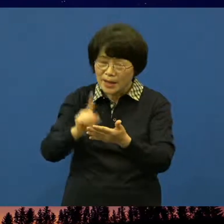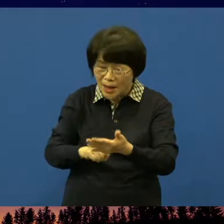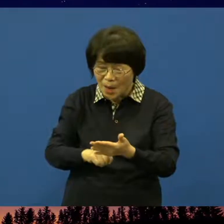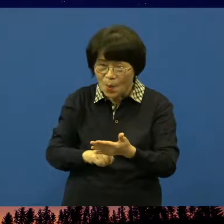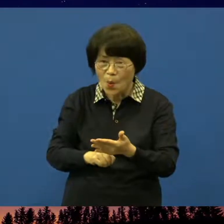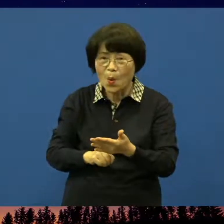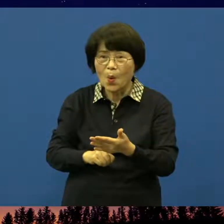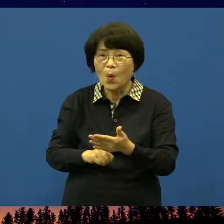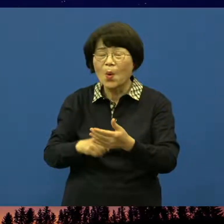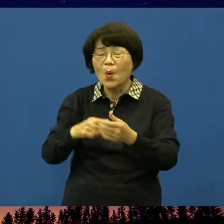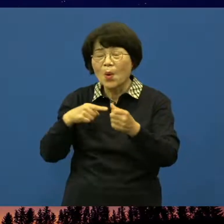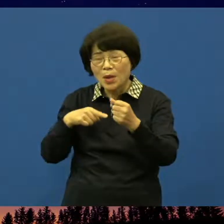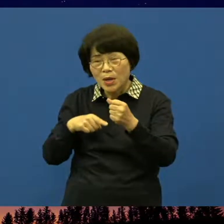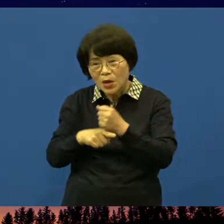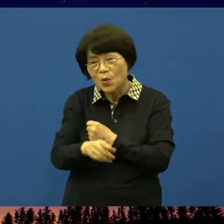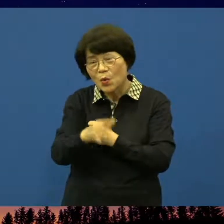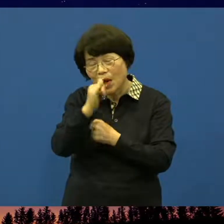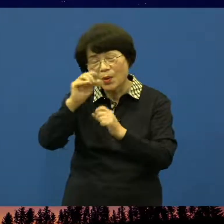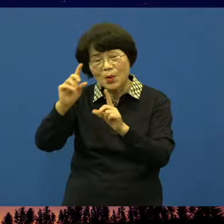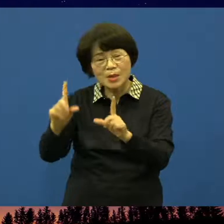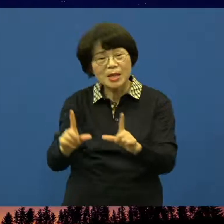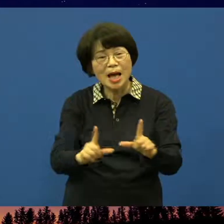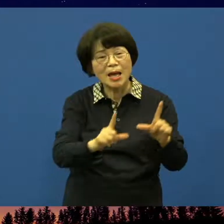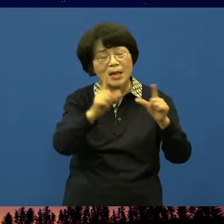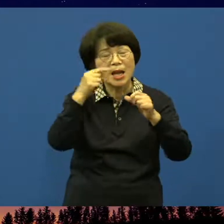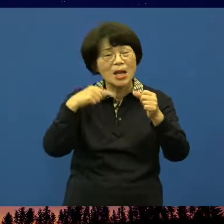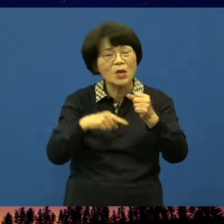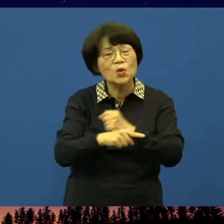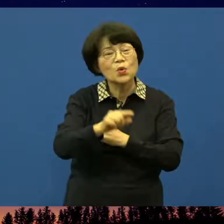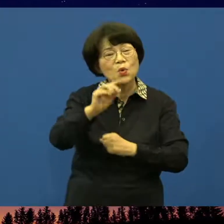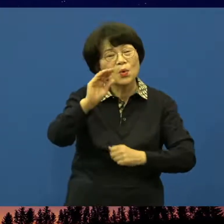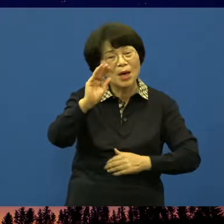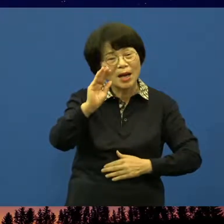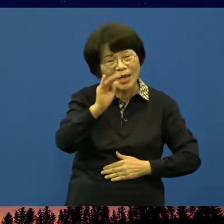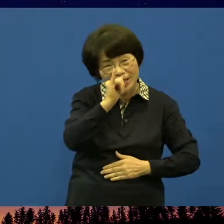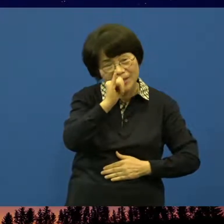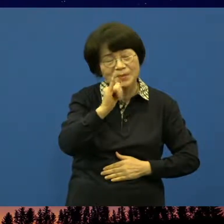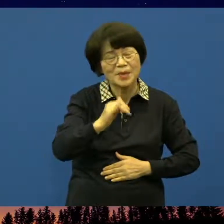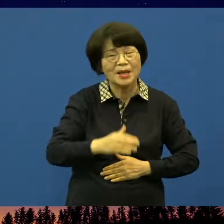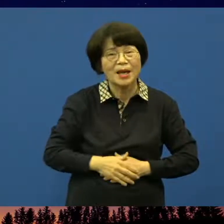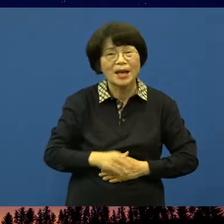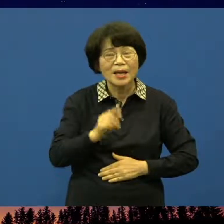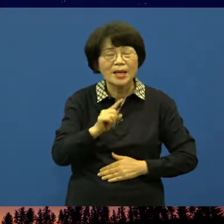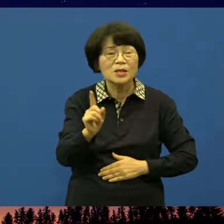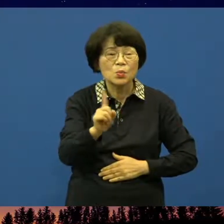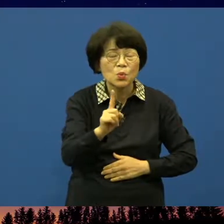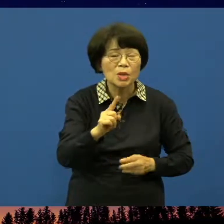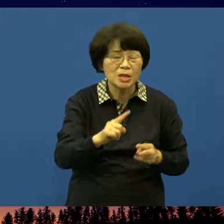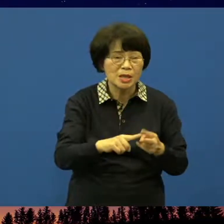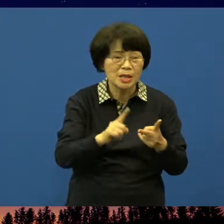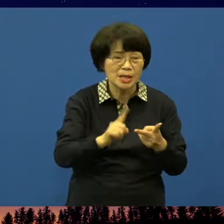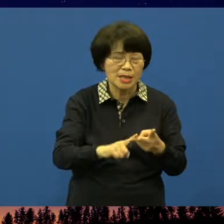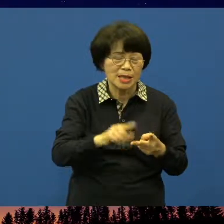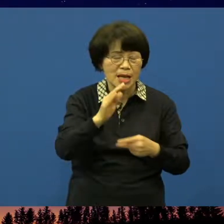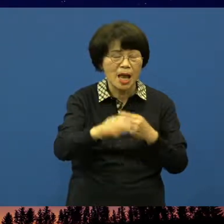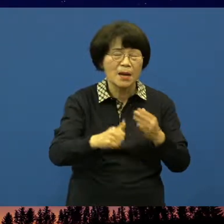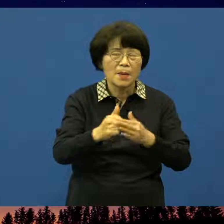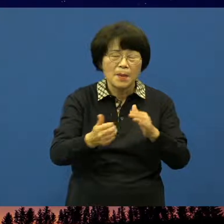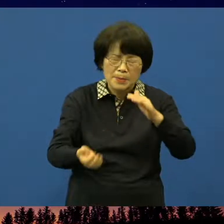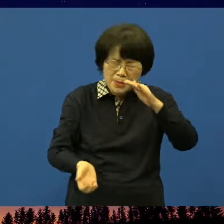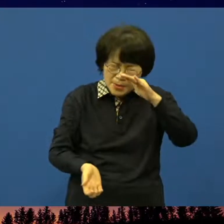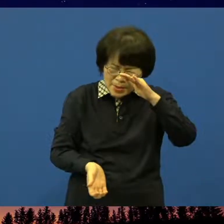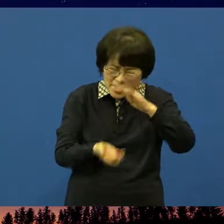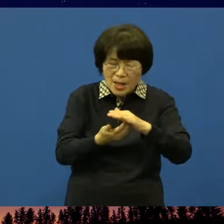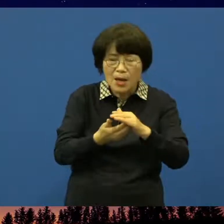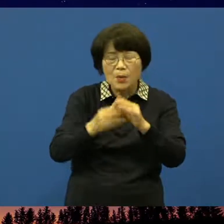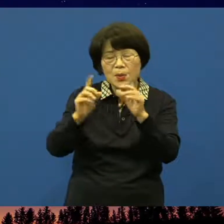일어날 이유가 있고 살아야 될 이유가 있는 삶을 살아요. 그것이 무엇이든지 하나님 앞에 최선을 다하고